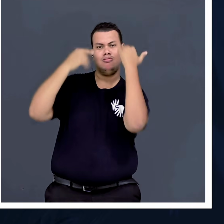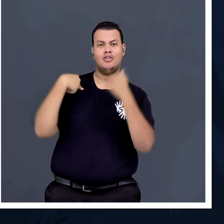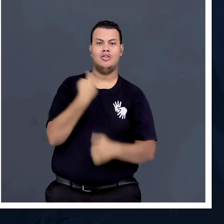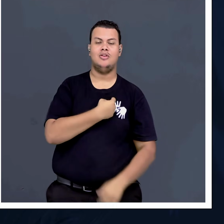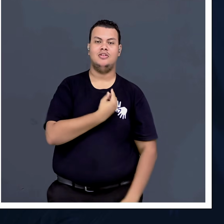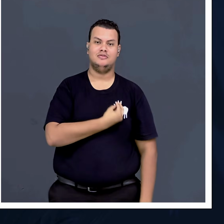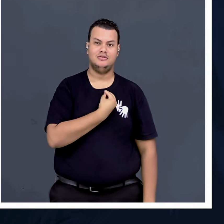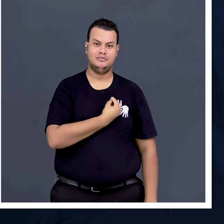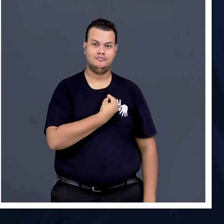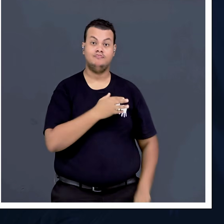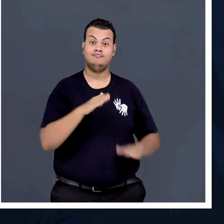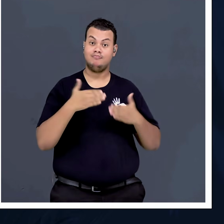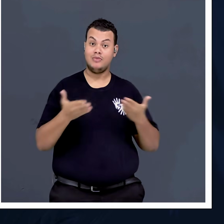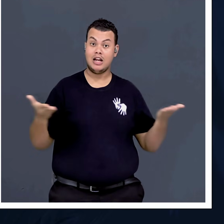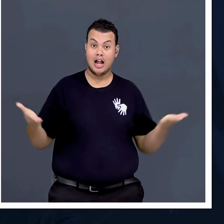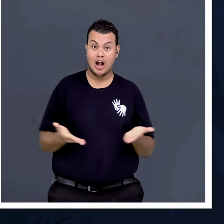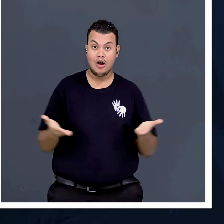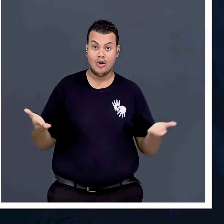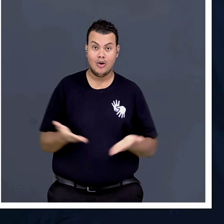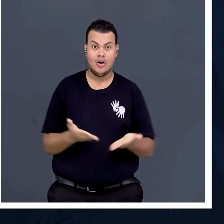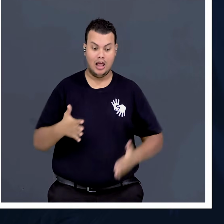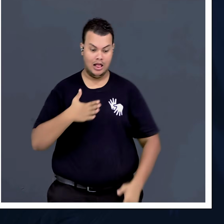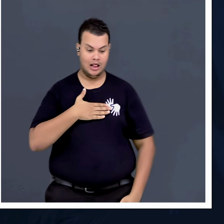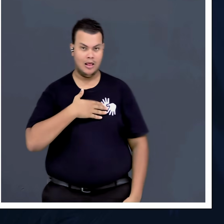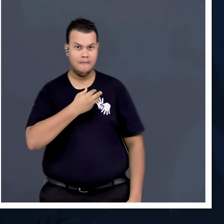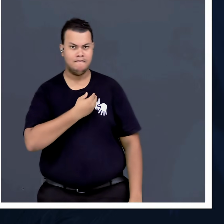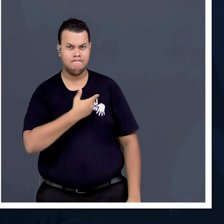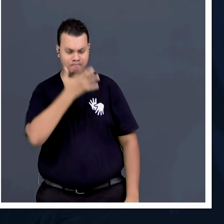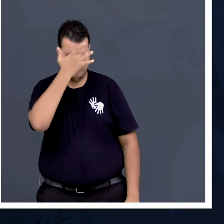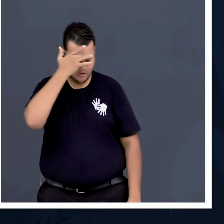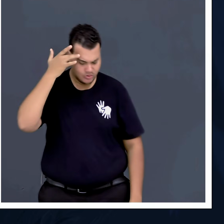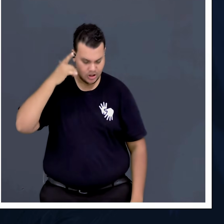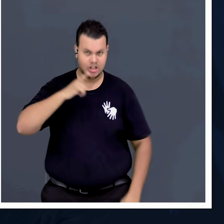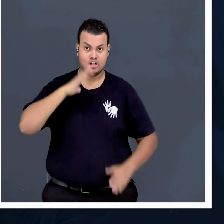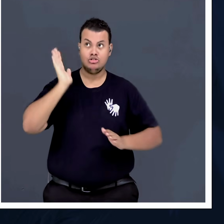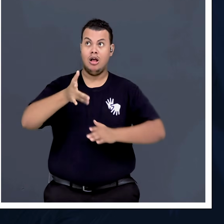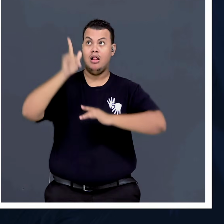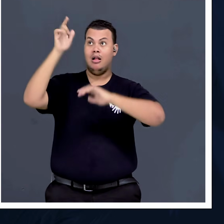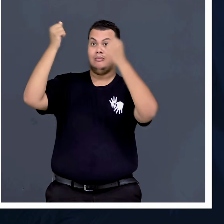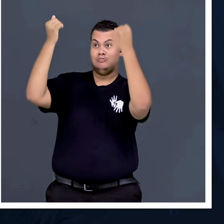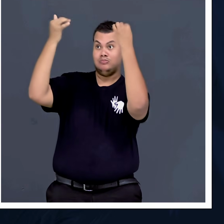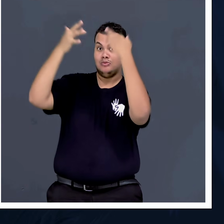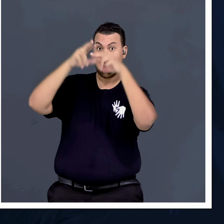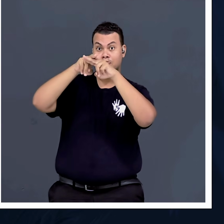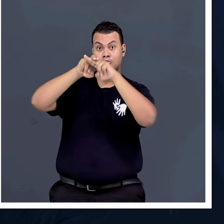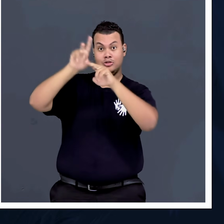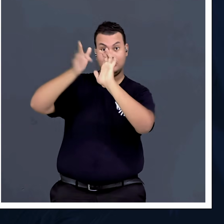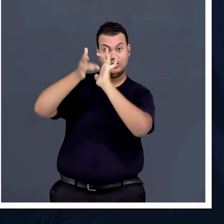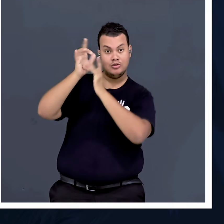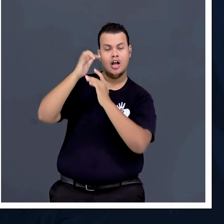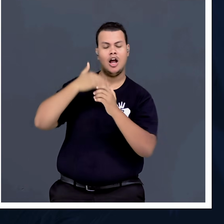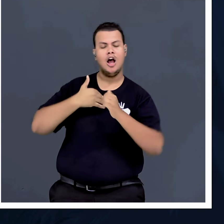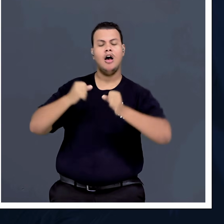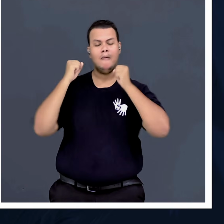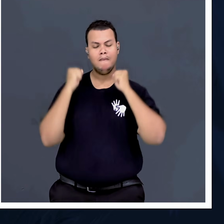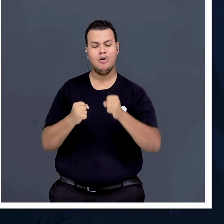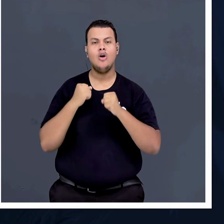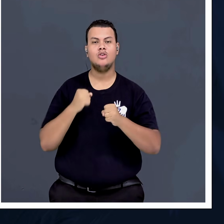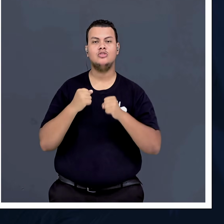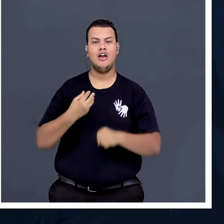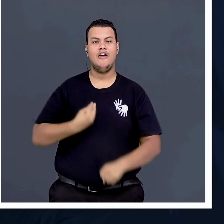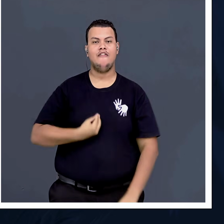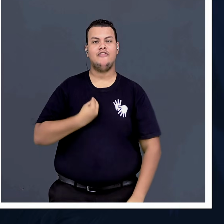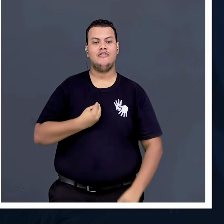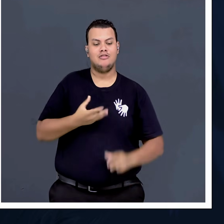as nossas vidas. Então agora, como uma pessoa que foi abençoada por essa graça, eu posso desfrutar